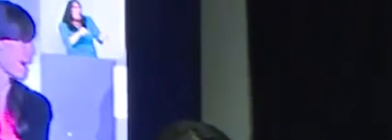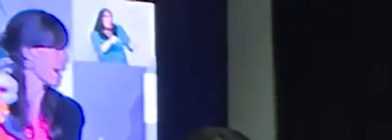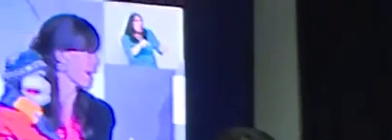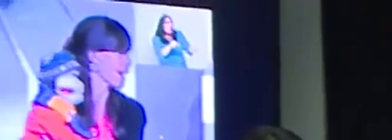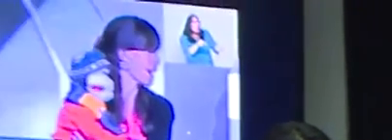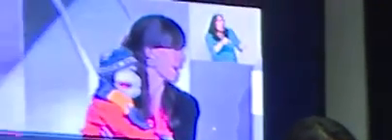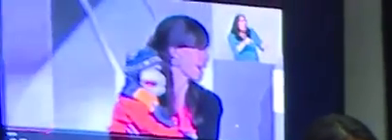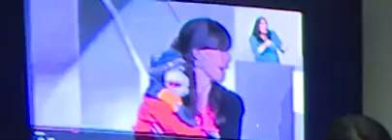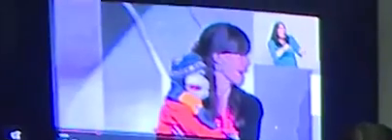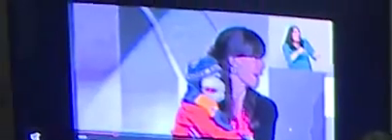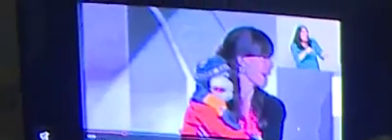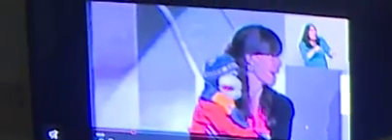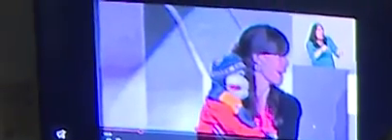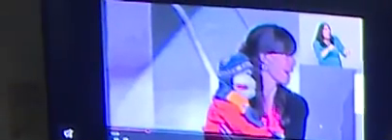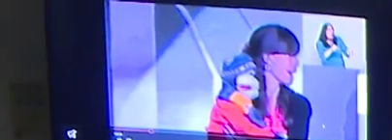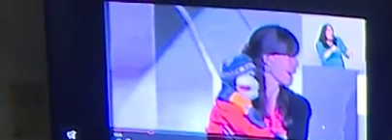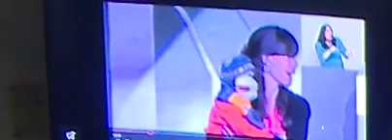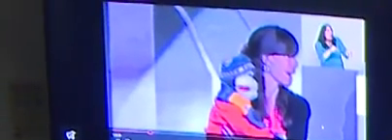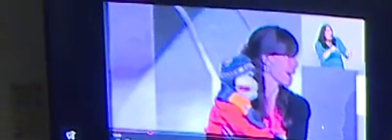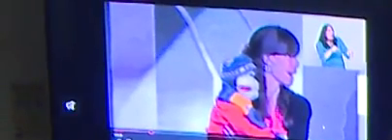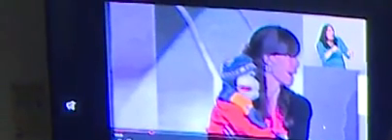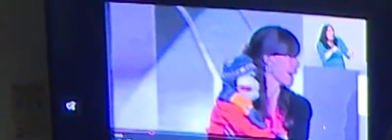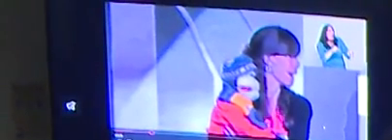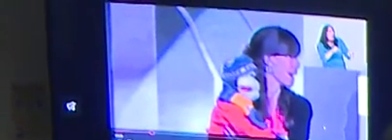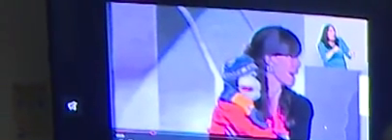vamos a escribir las características